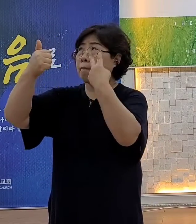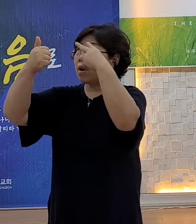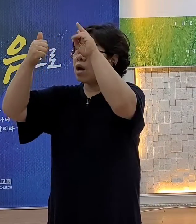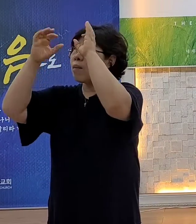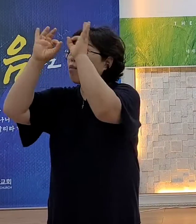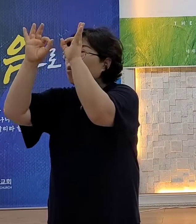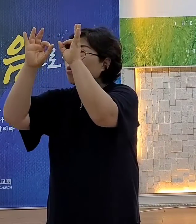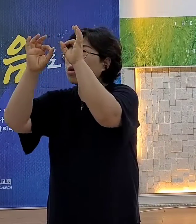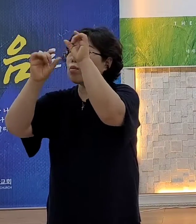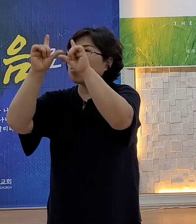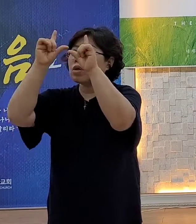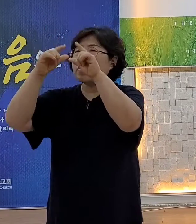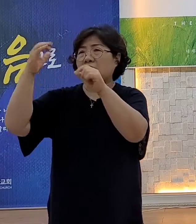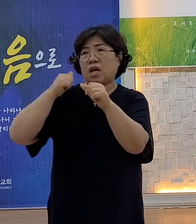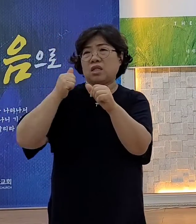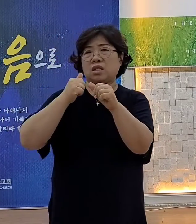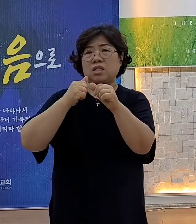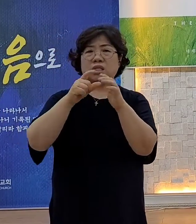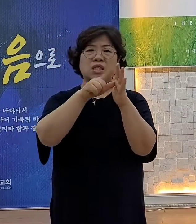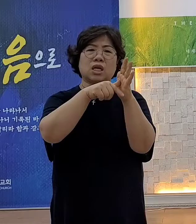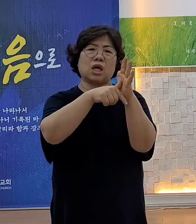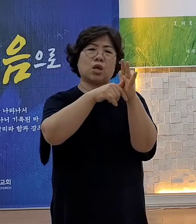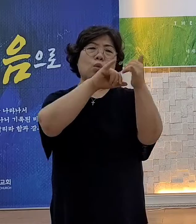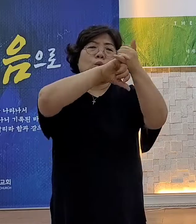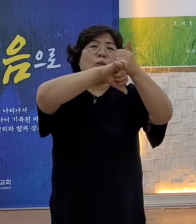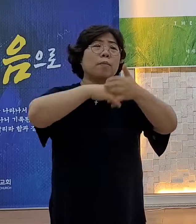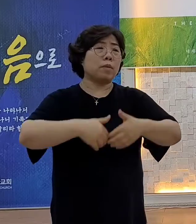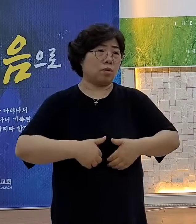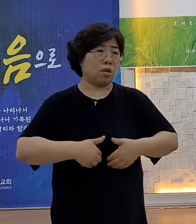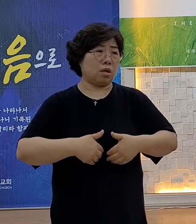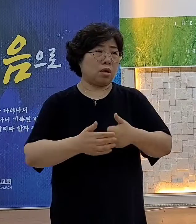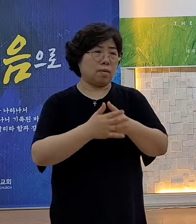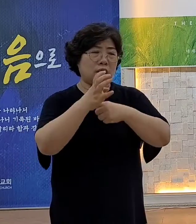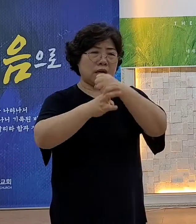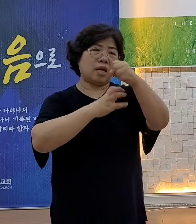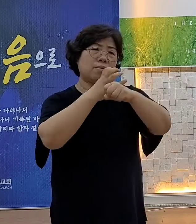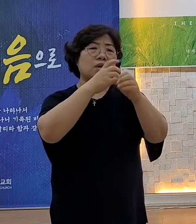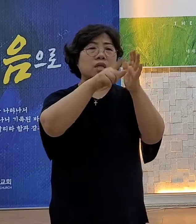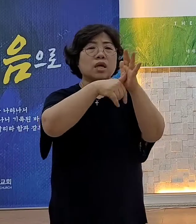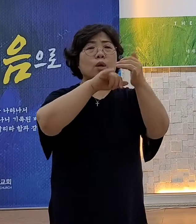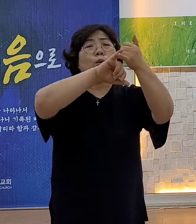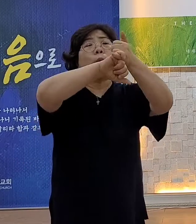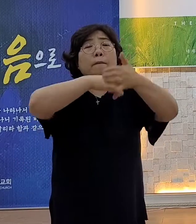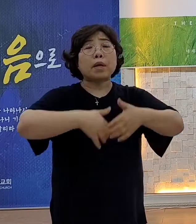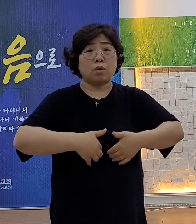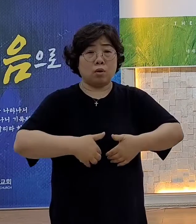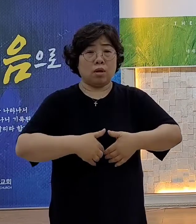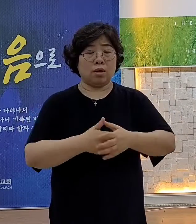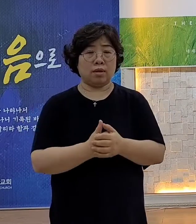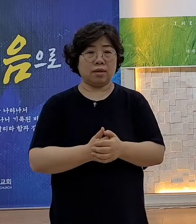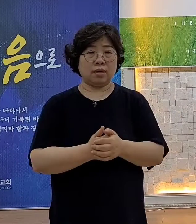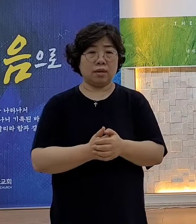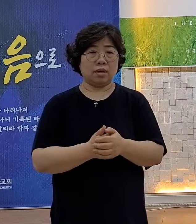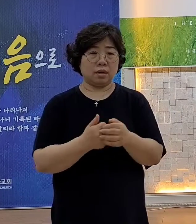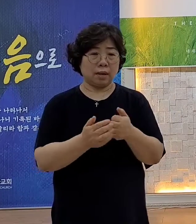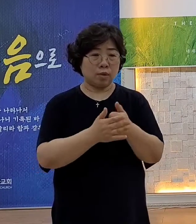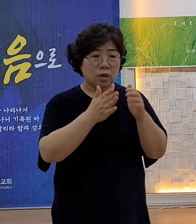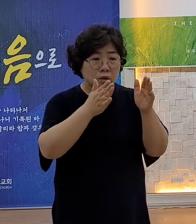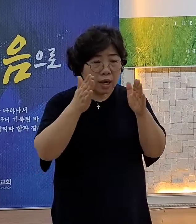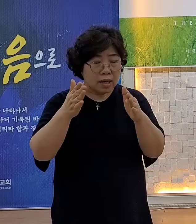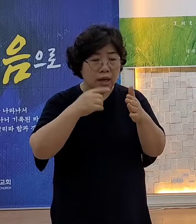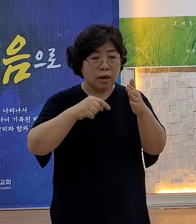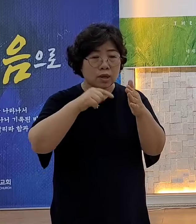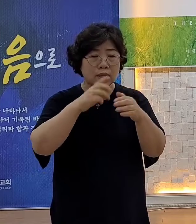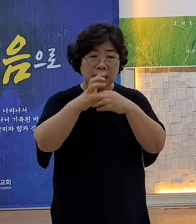그 과정의 세월이 40년이라는 세월을 이렇게 보내야만 했습니다. 그 과정 속에서